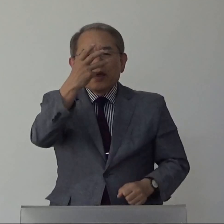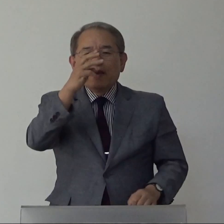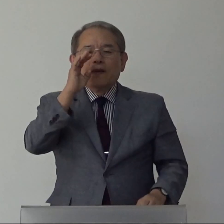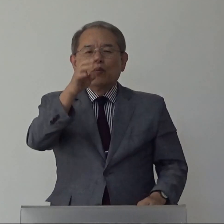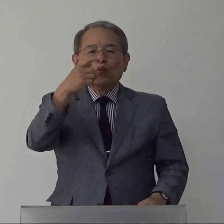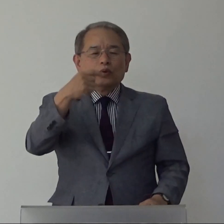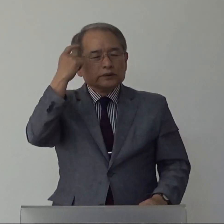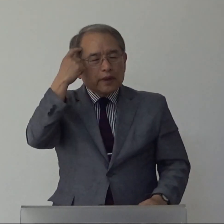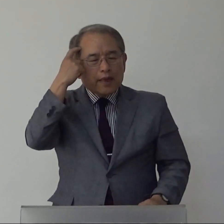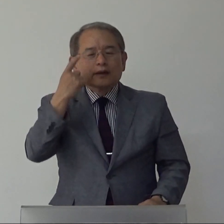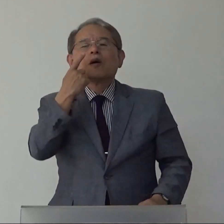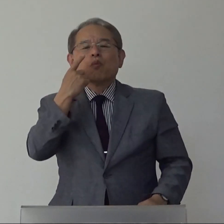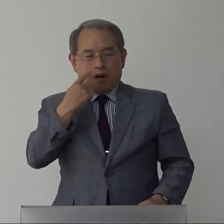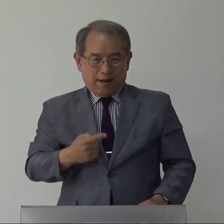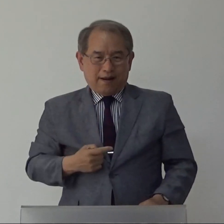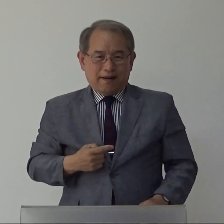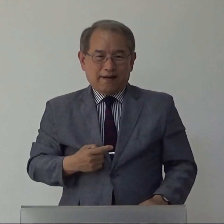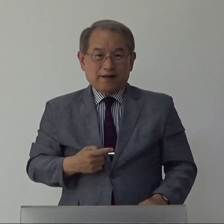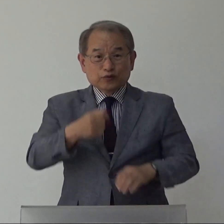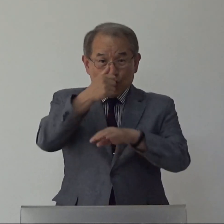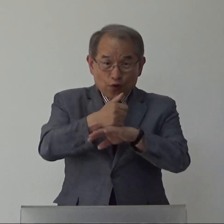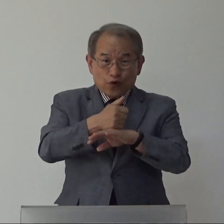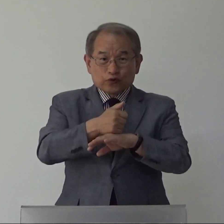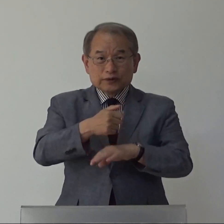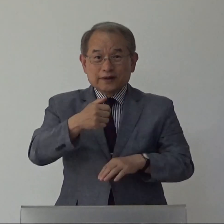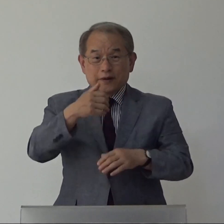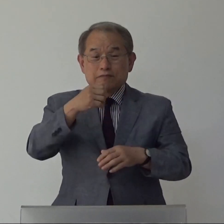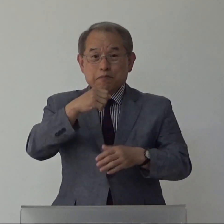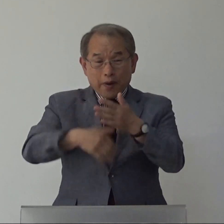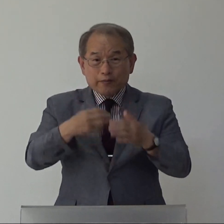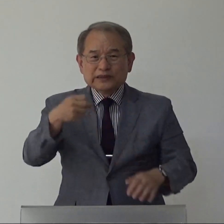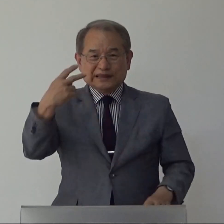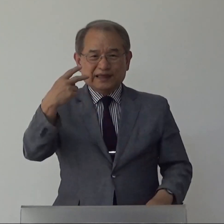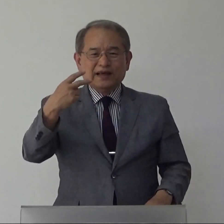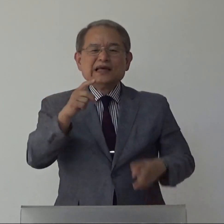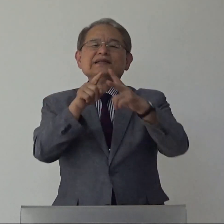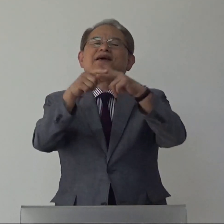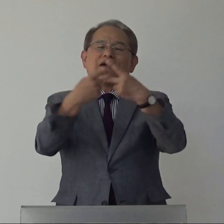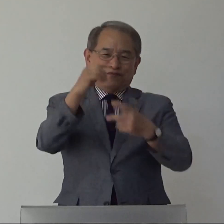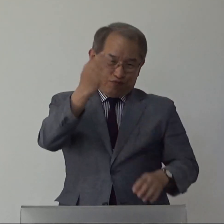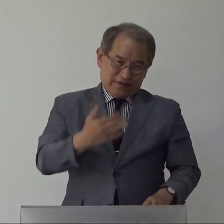5는 오해라고 생각해 봅시다. 3은 3번 생각해 봅시다.